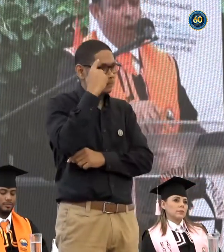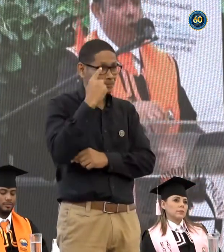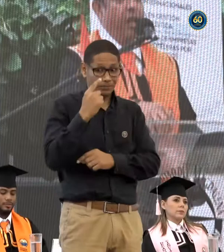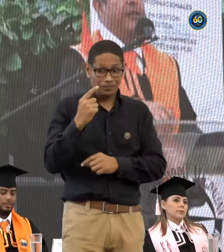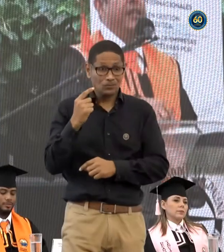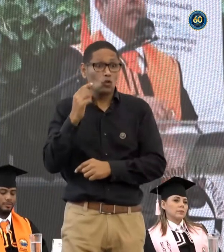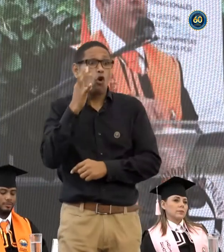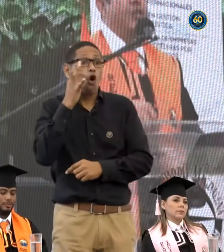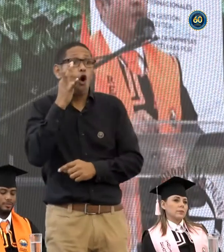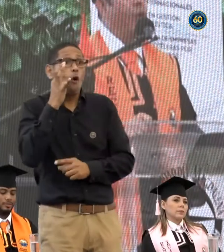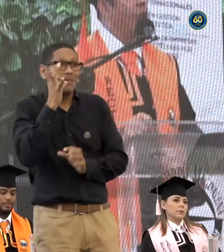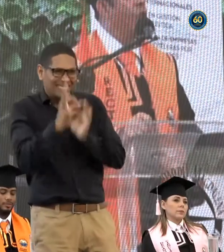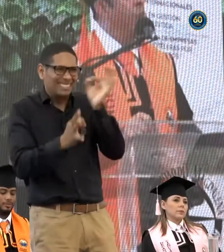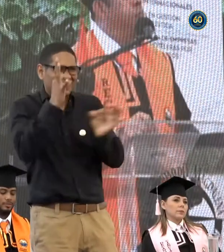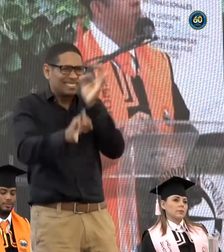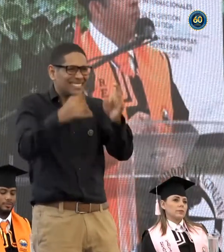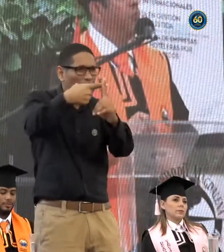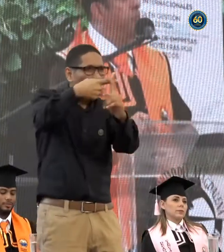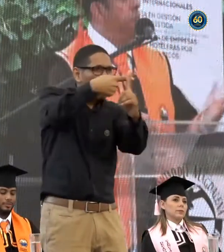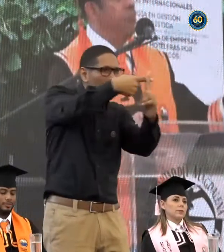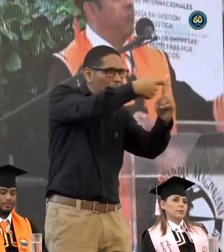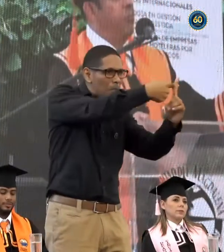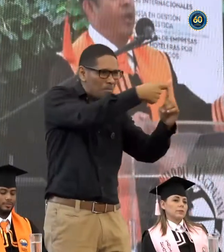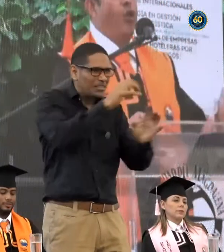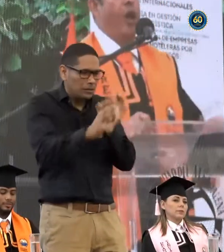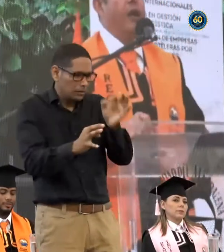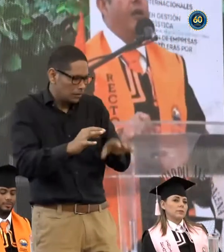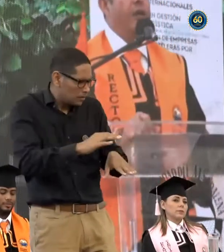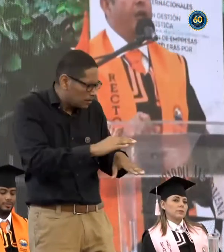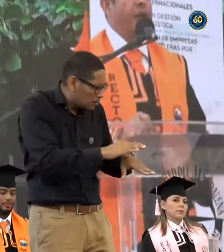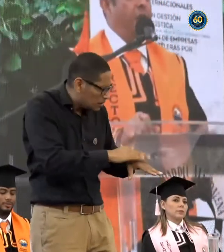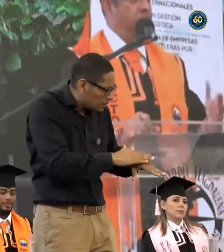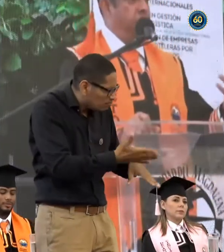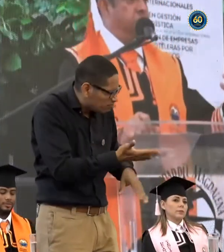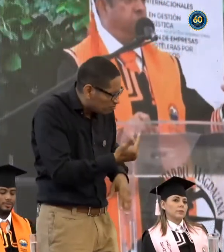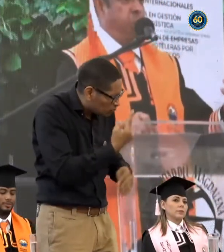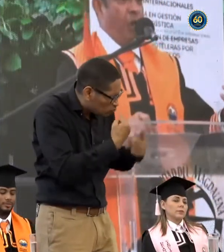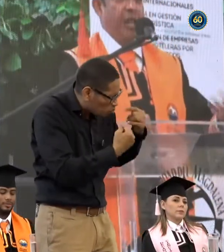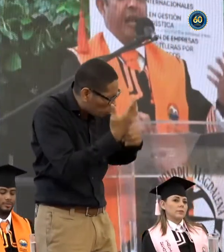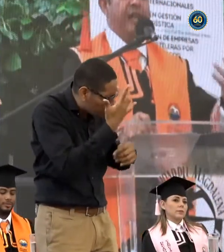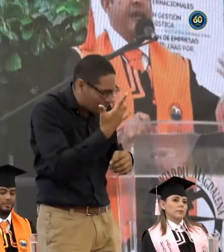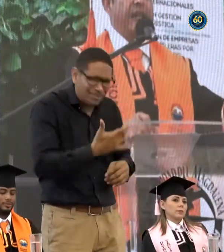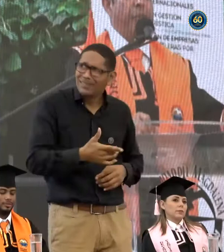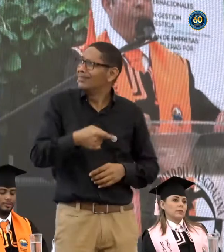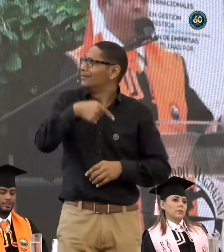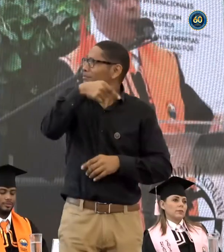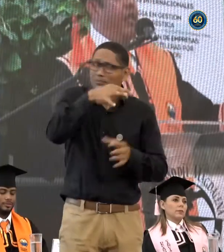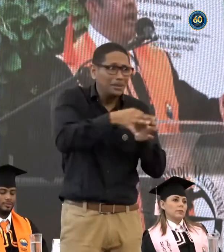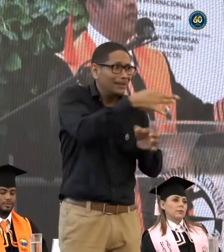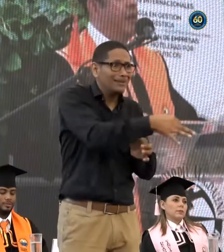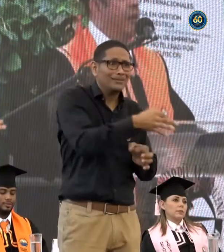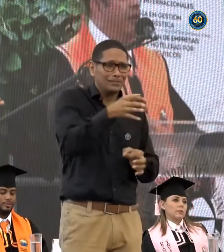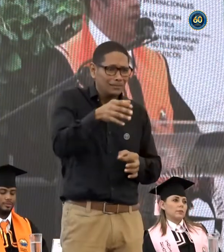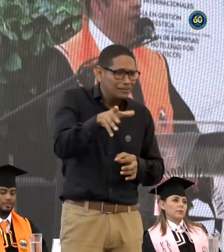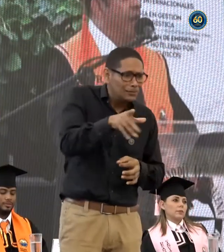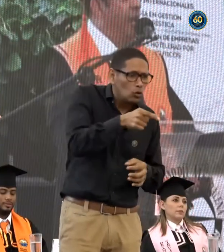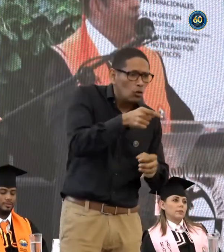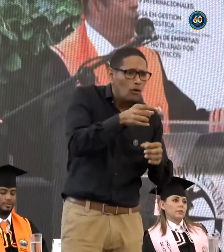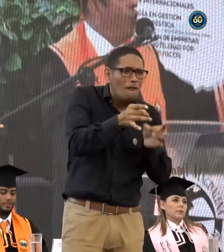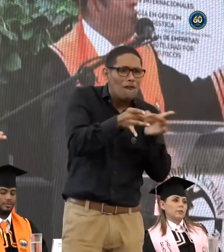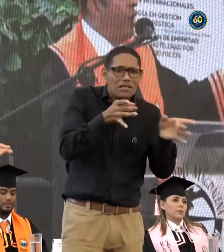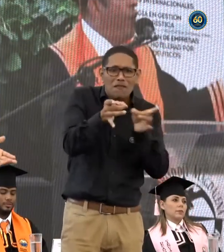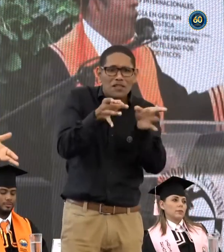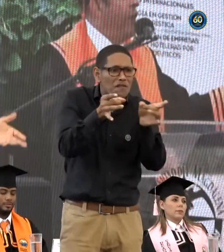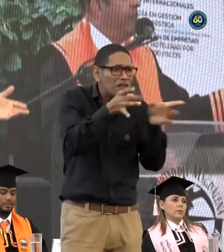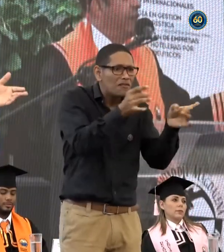cementerio se acercó y le dijo porque llora dije por la desgracia de este pueblo lo cual desgracia Que aquí todos mueren